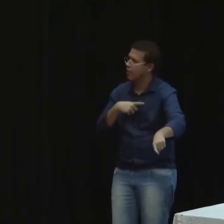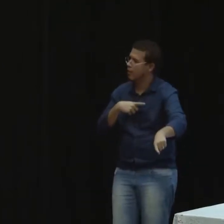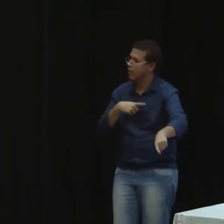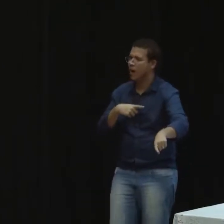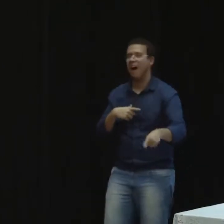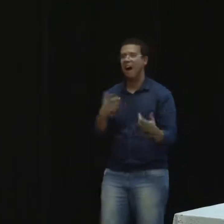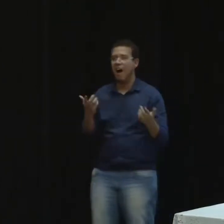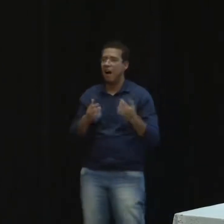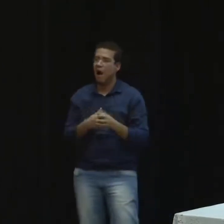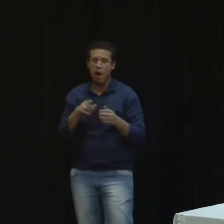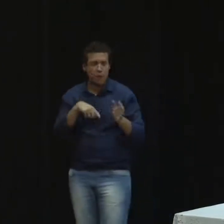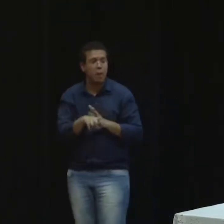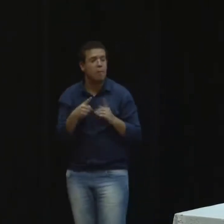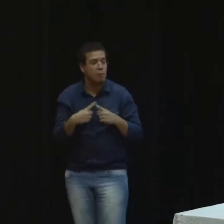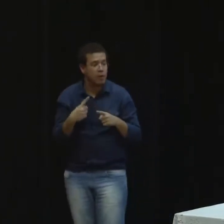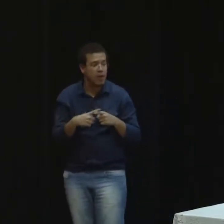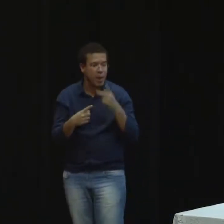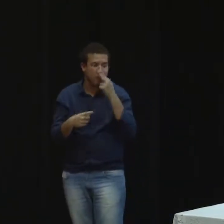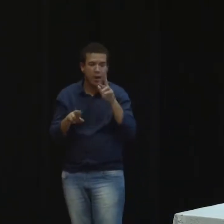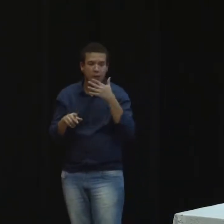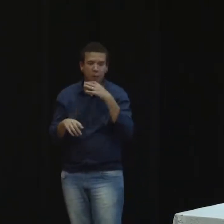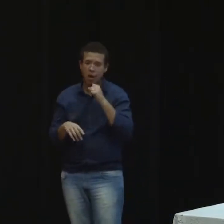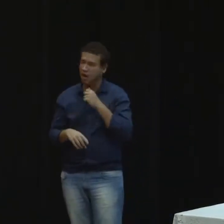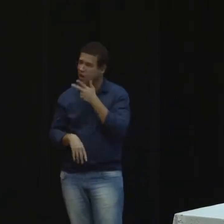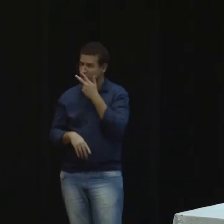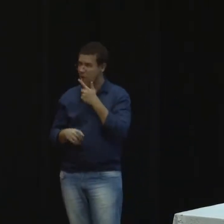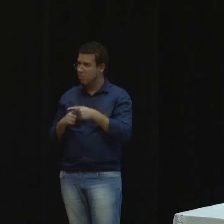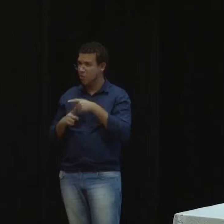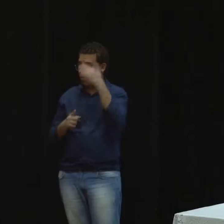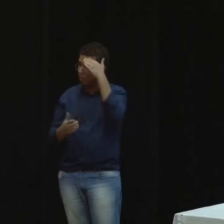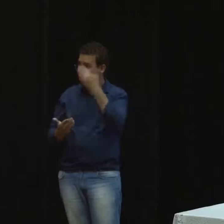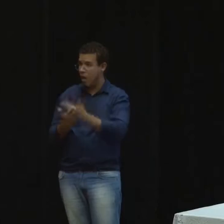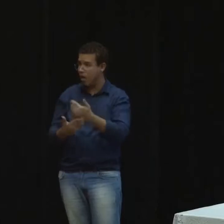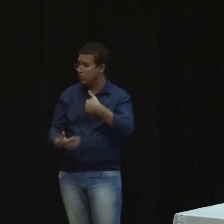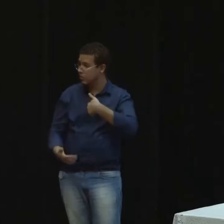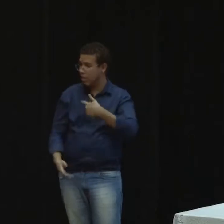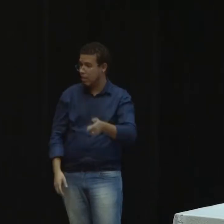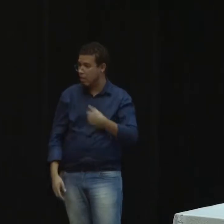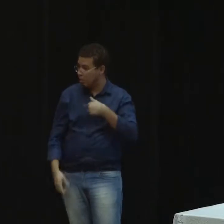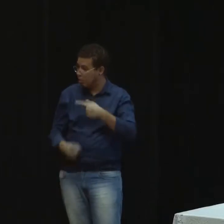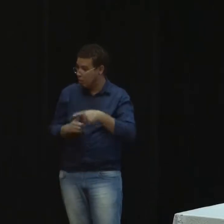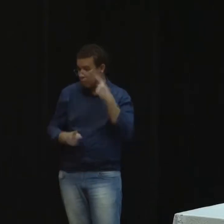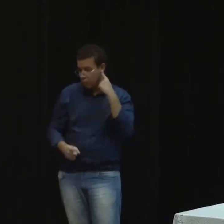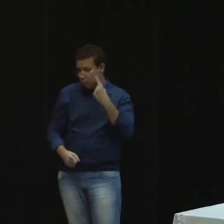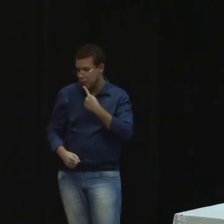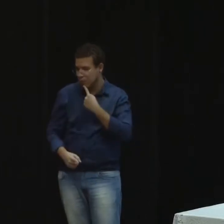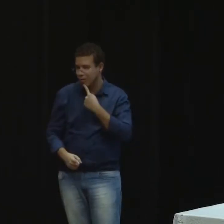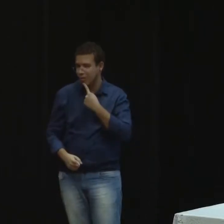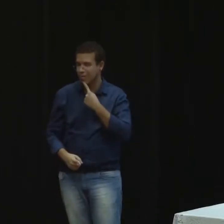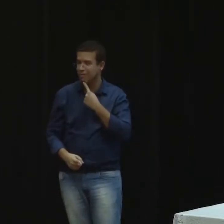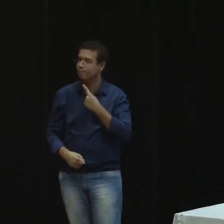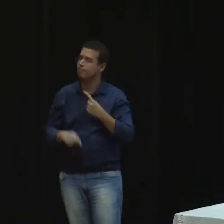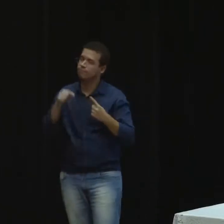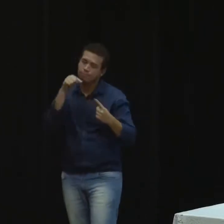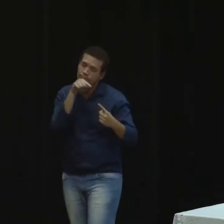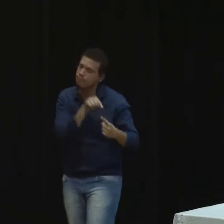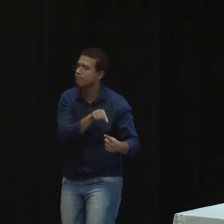sentiu isso, ele sente isso na casa. E aí eu perguntei: por que o seu pai? Porque meu pai não confia em mim, não acredita em mim porque